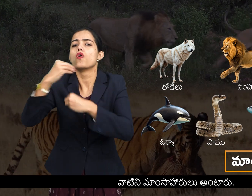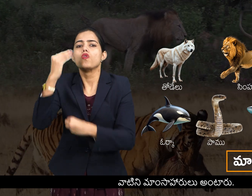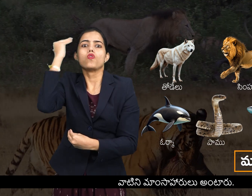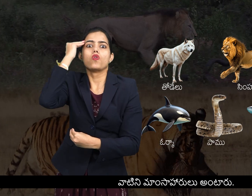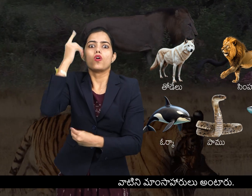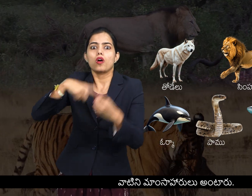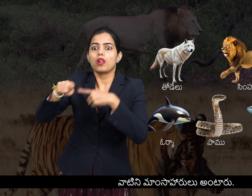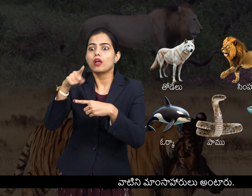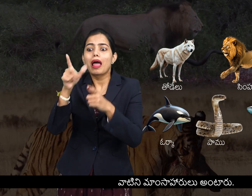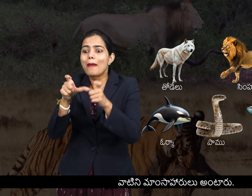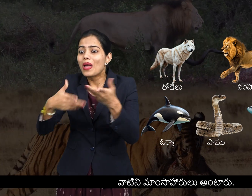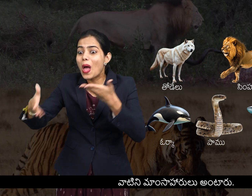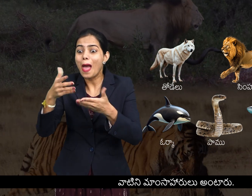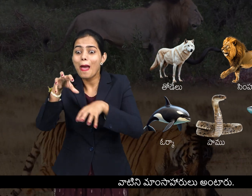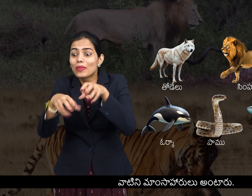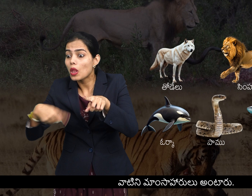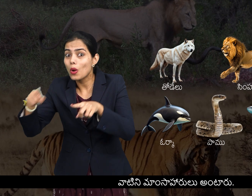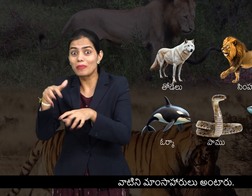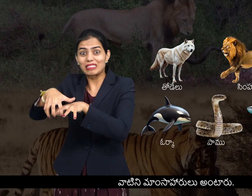మాంసాహారులు అంటారు.